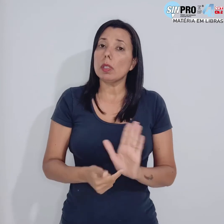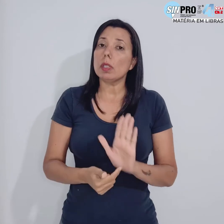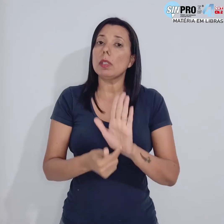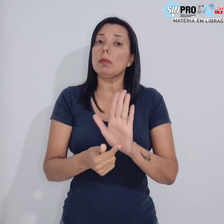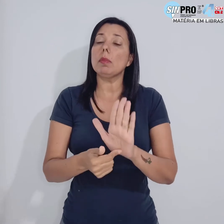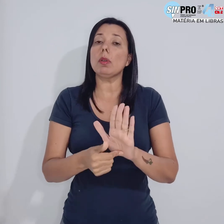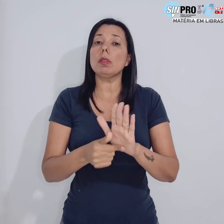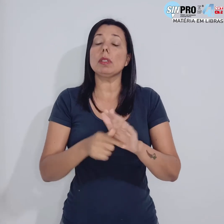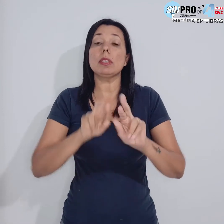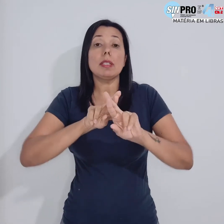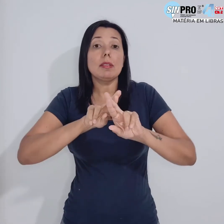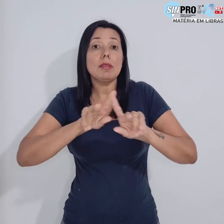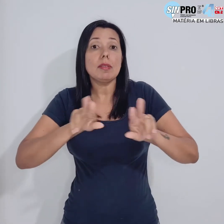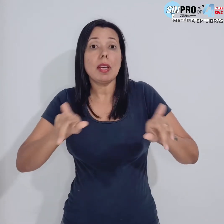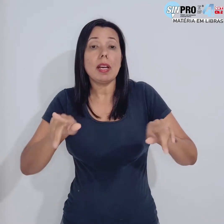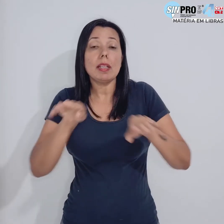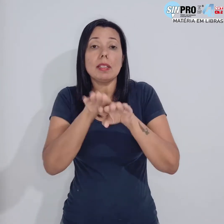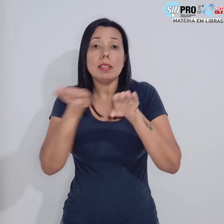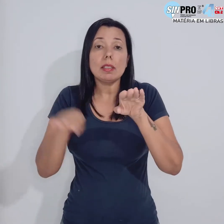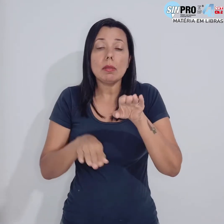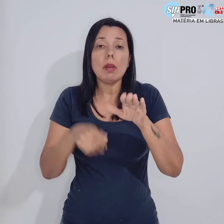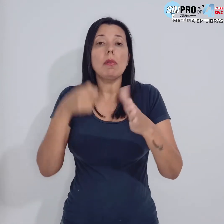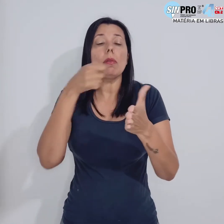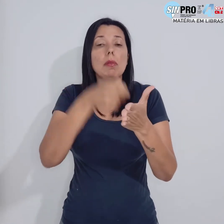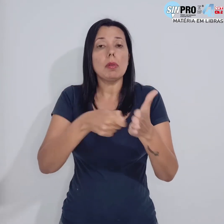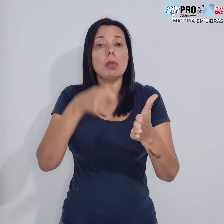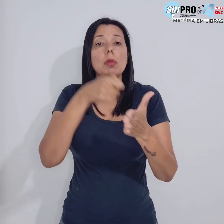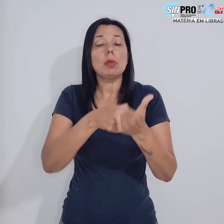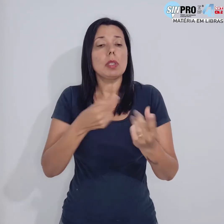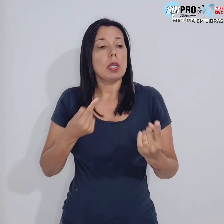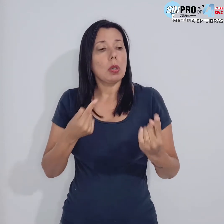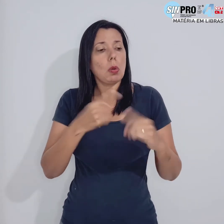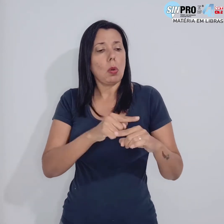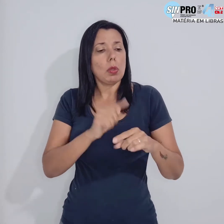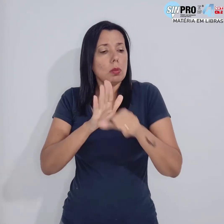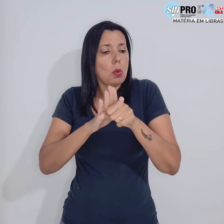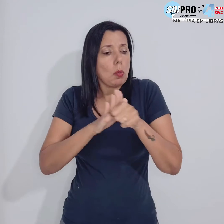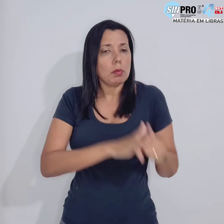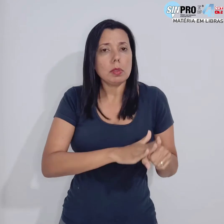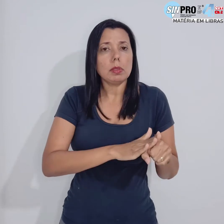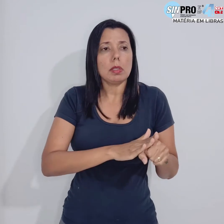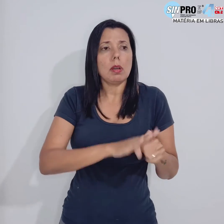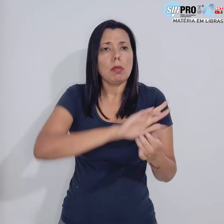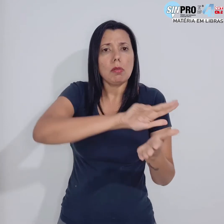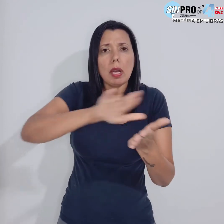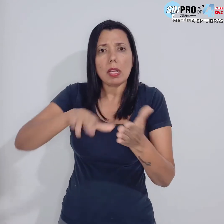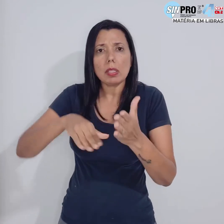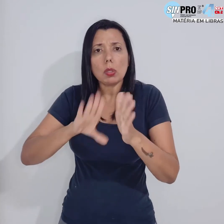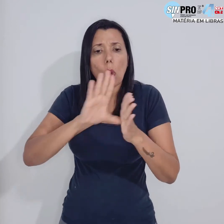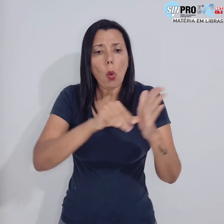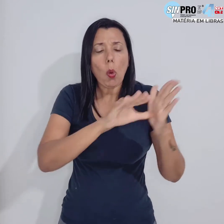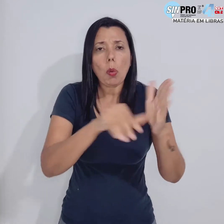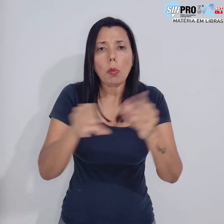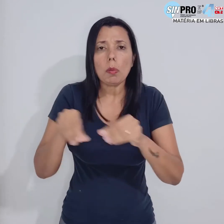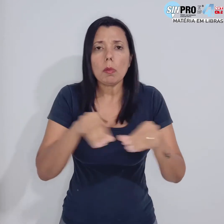retratam as imensas e desiguais batalhas contra a opressão, o saqueio de suas terras e